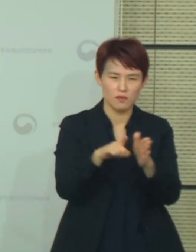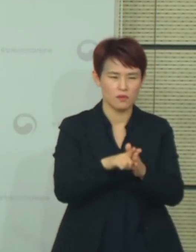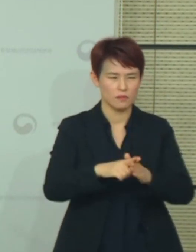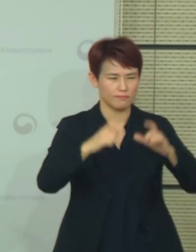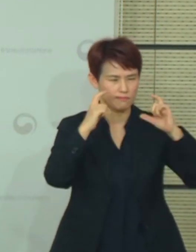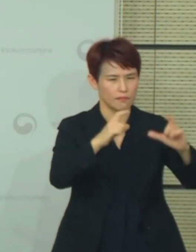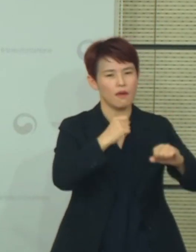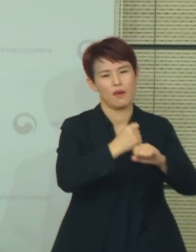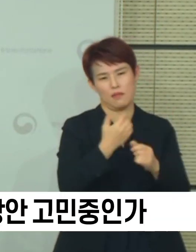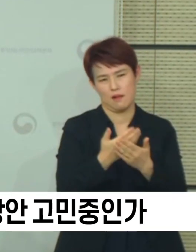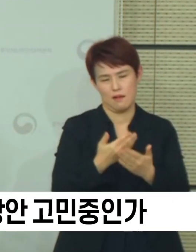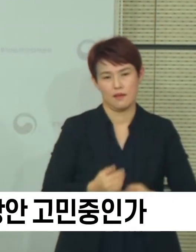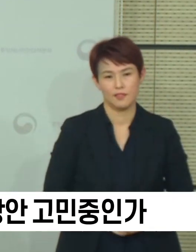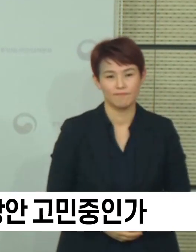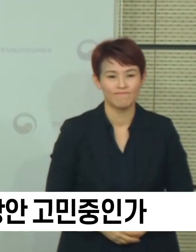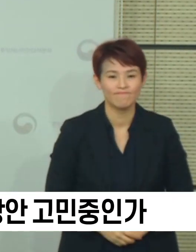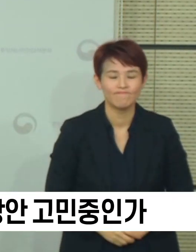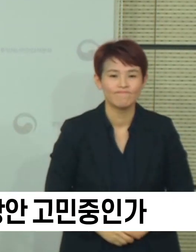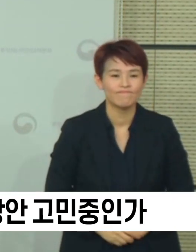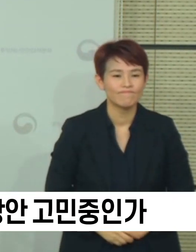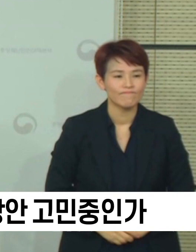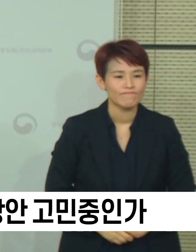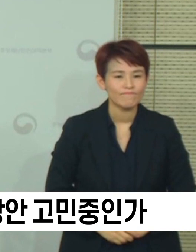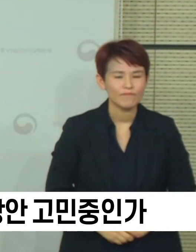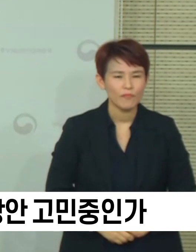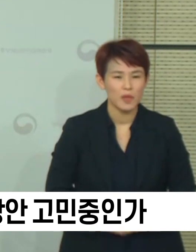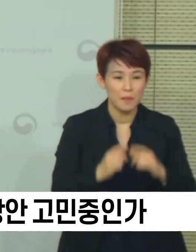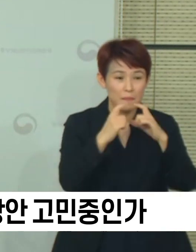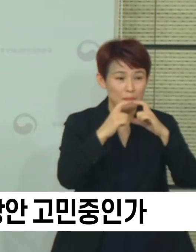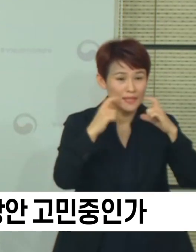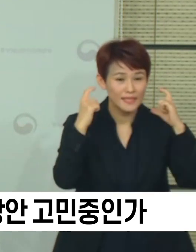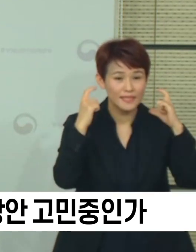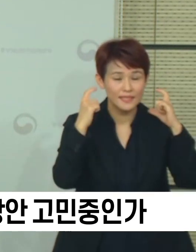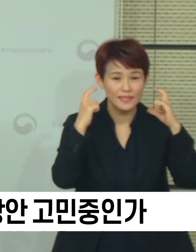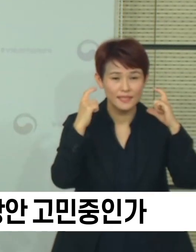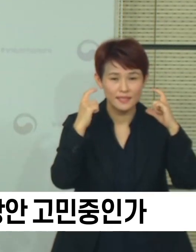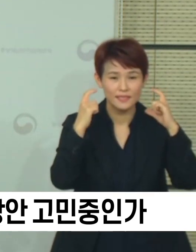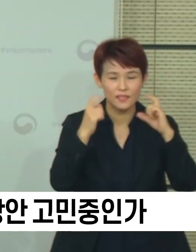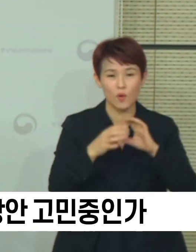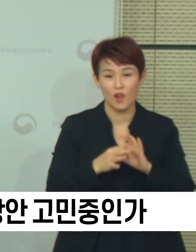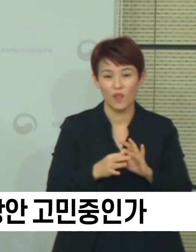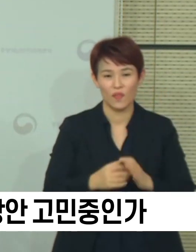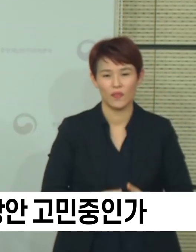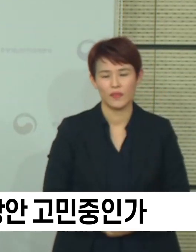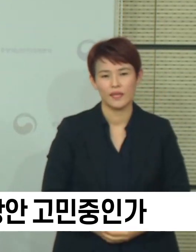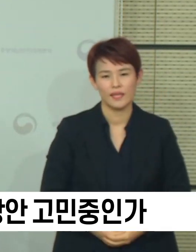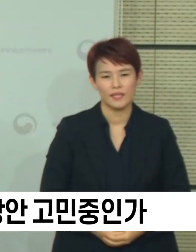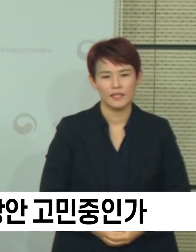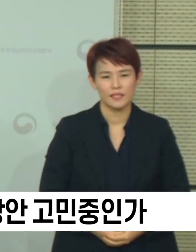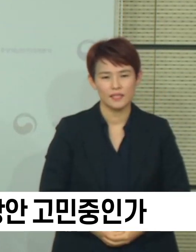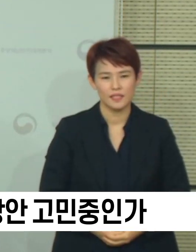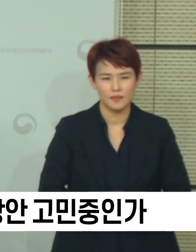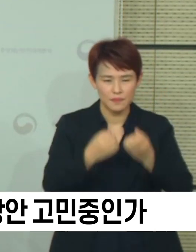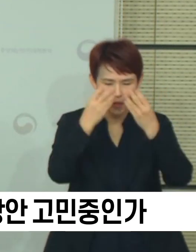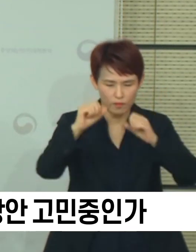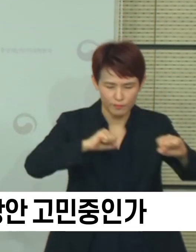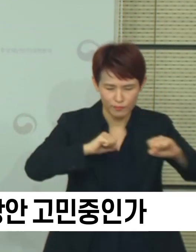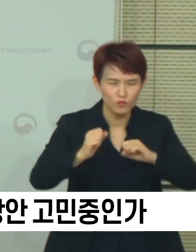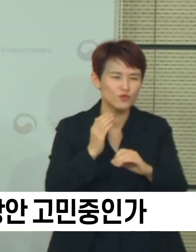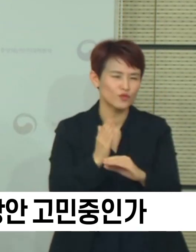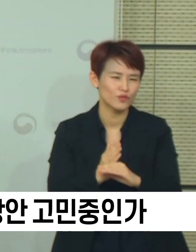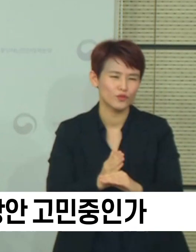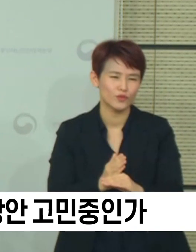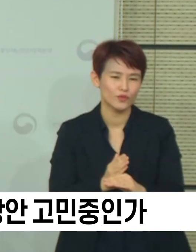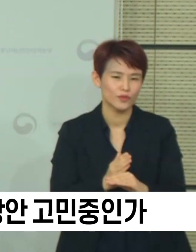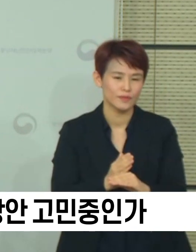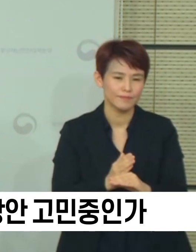부탁드리겠습니다. 네, 마스크 이제 막 새로운 조치를 시행하고 있습니다.